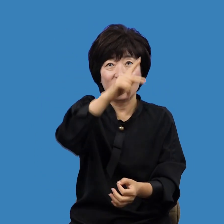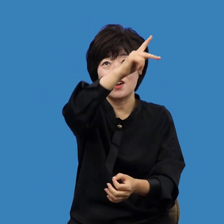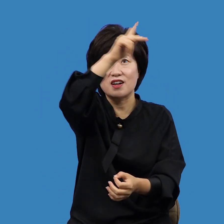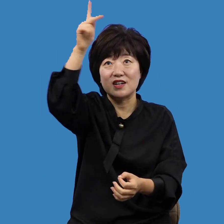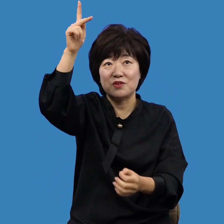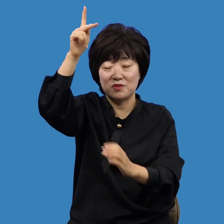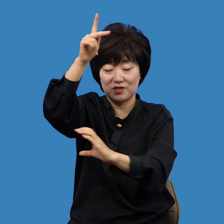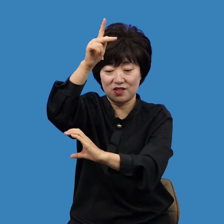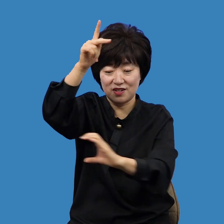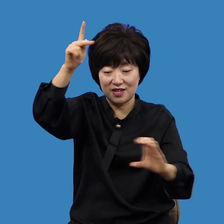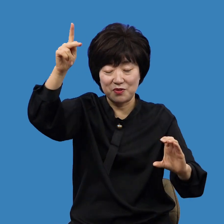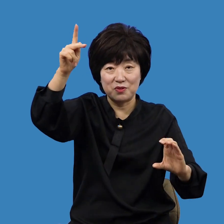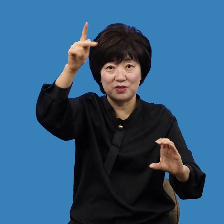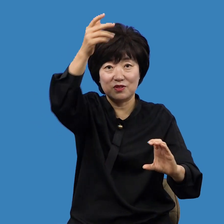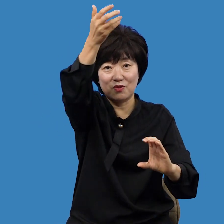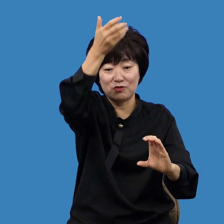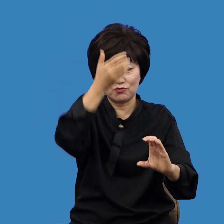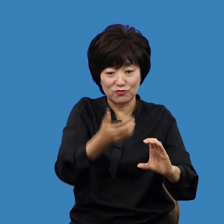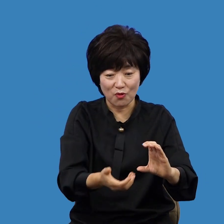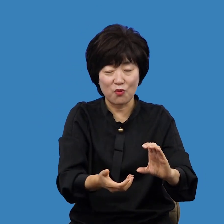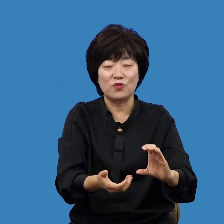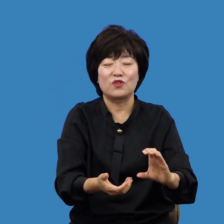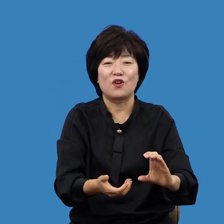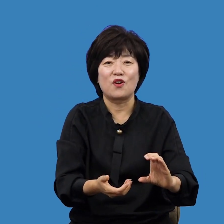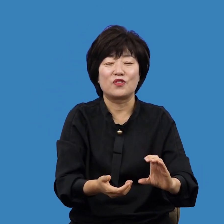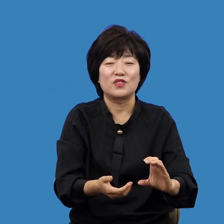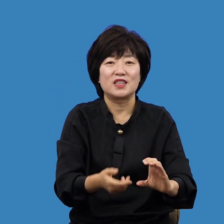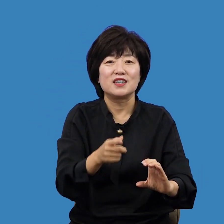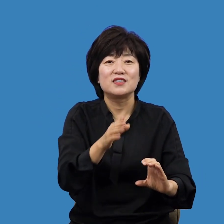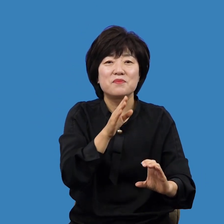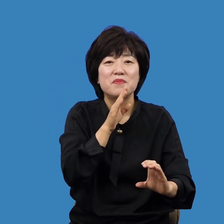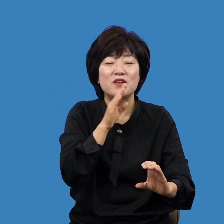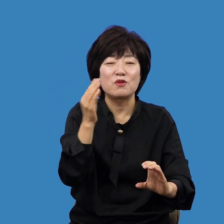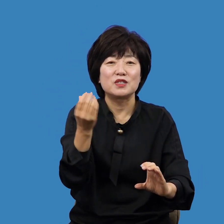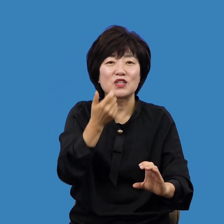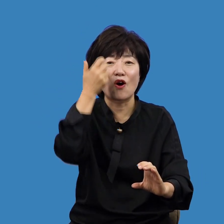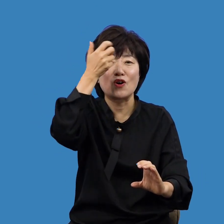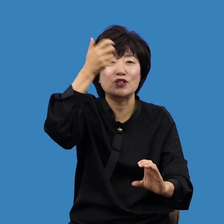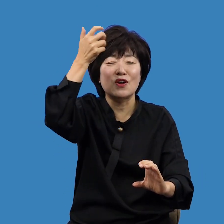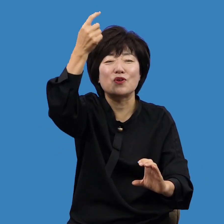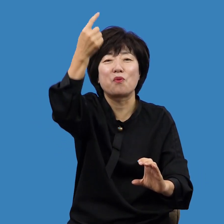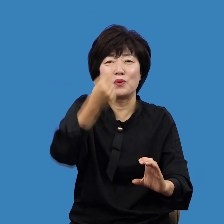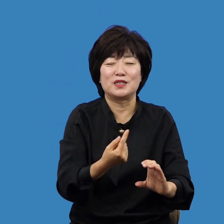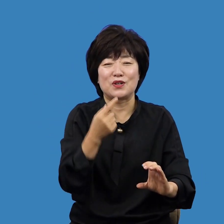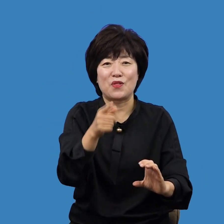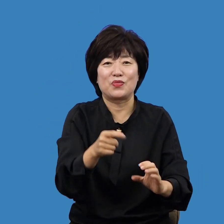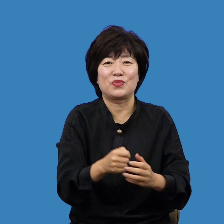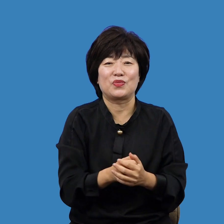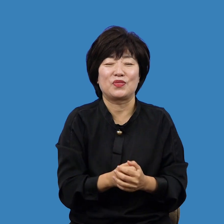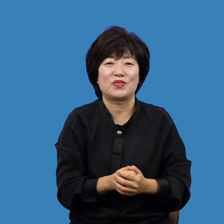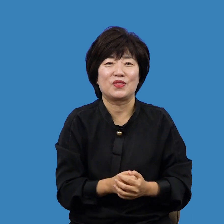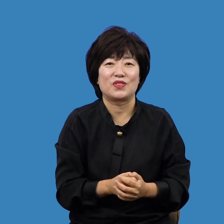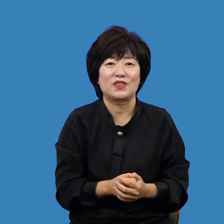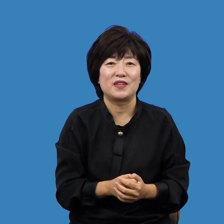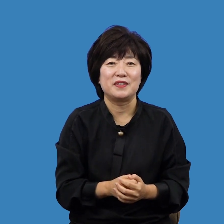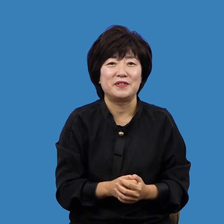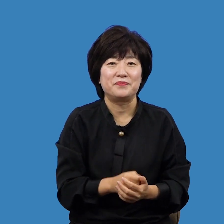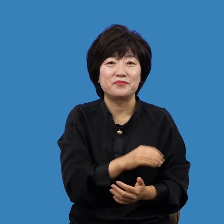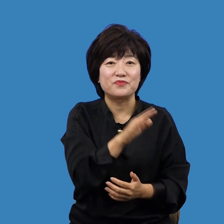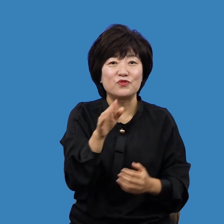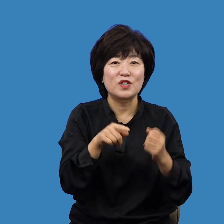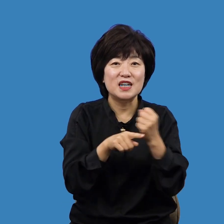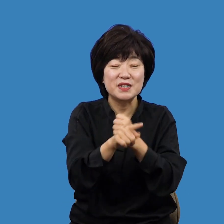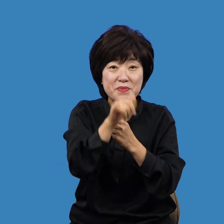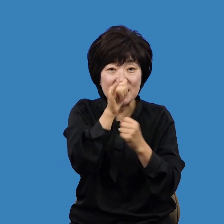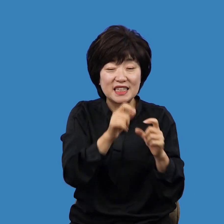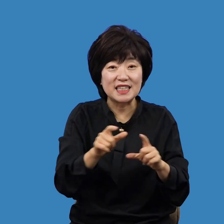크로노스의 시공간 안으로 딱 침투해 들어오는 거예요. 그게 뭐야? 성령이 임하시는 거야. 그래서 우리가 의미 있는